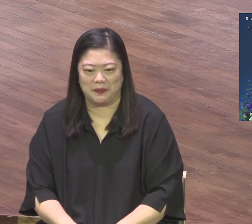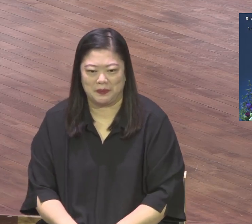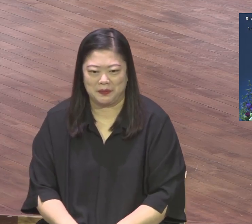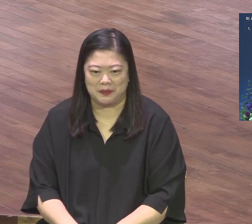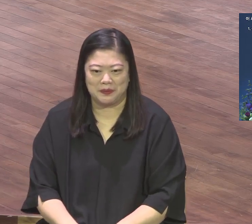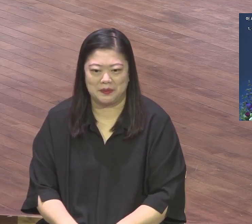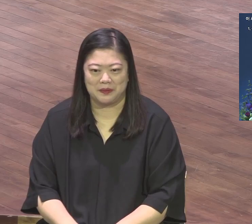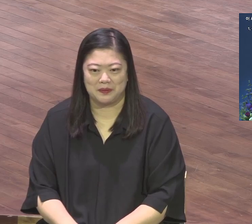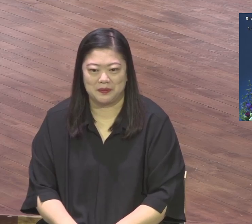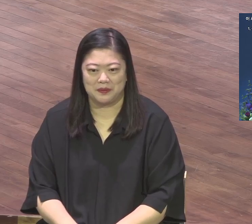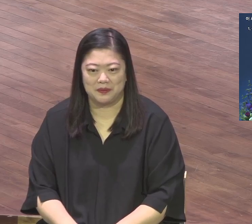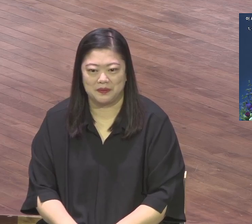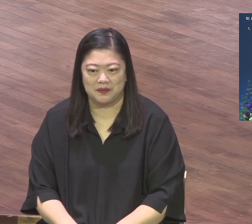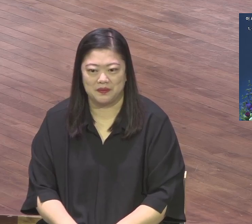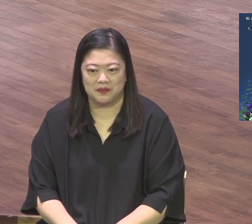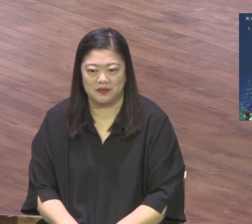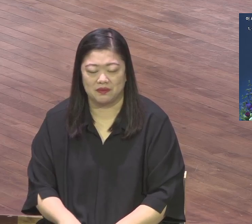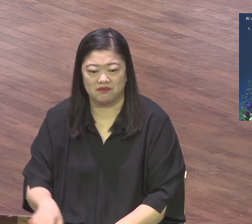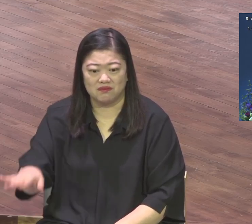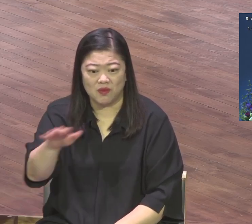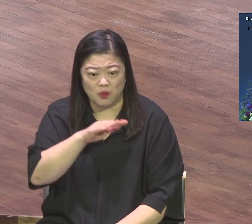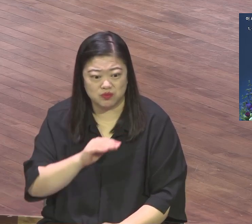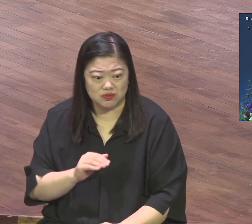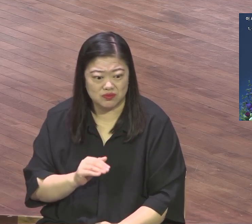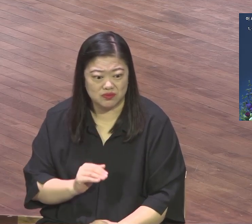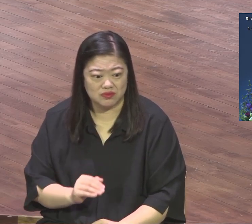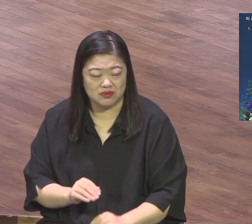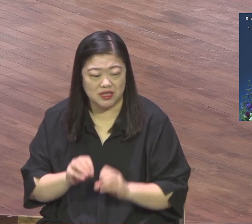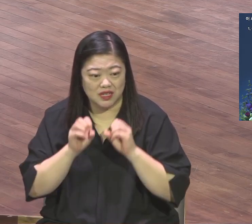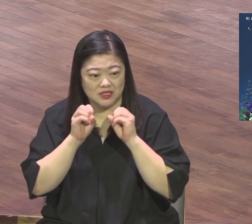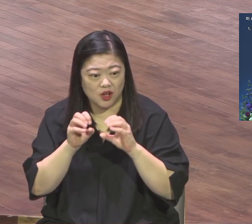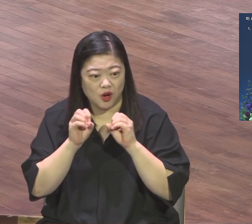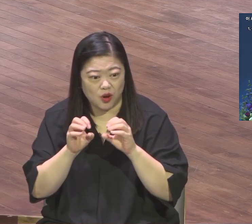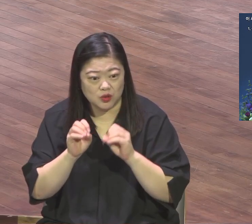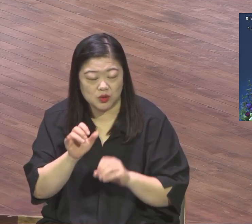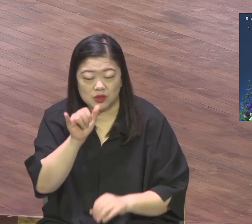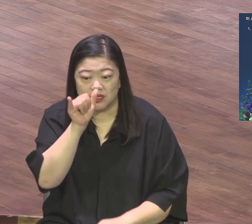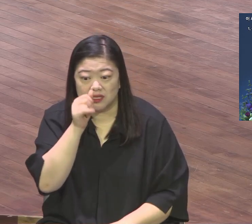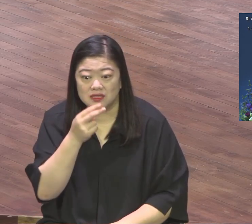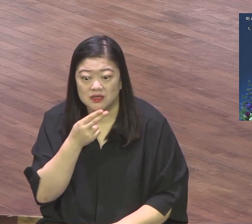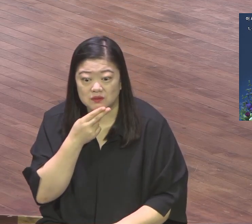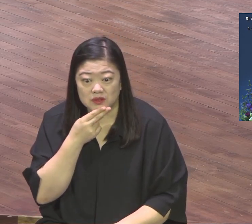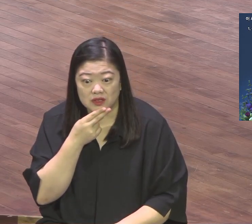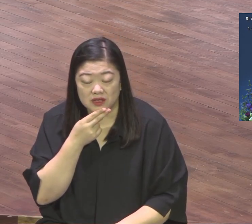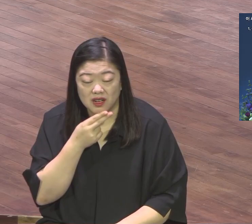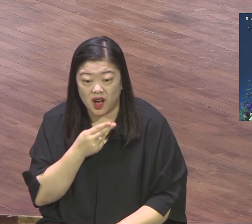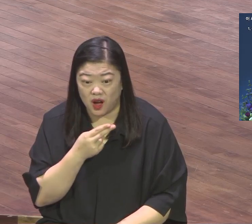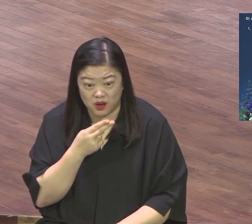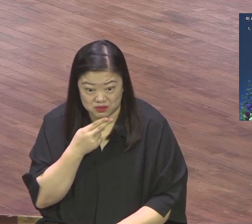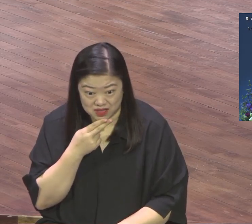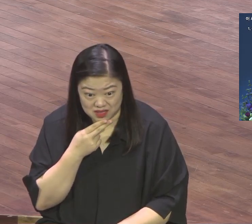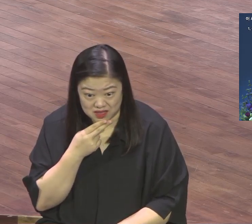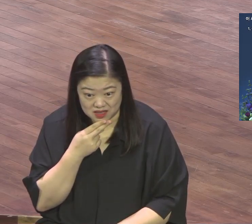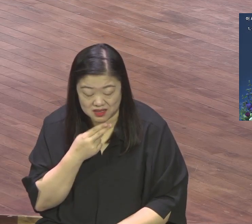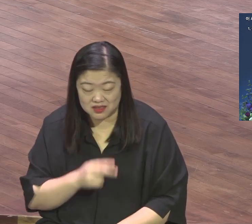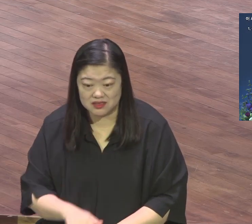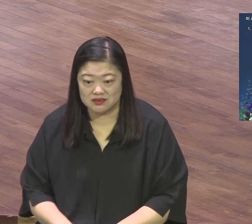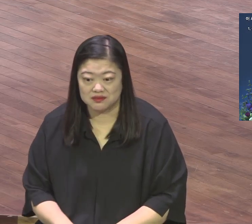사람은 그냥 앉아있는 사람이에요. 그 사람은 정말 갱신개혁해야 됩니다. 하나님